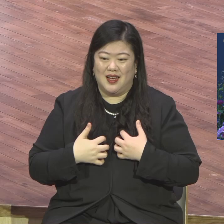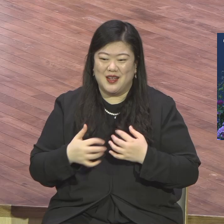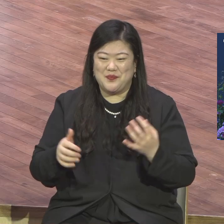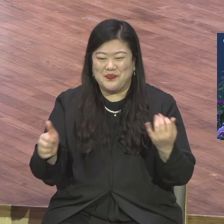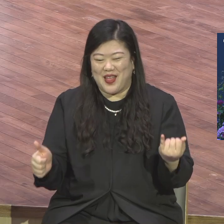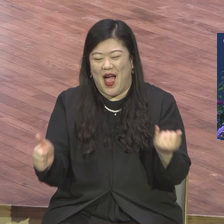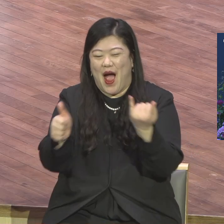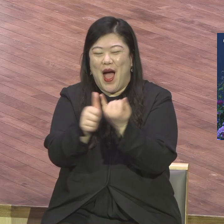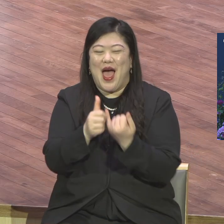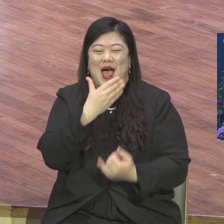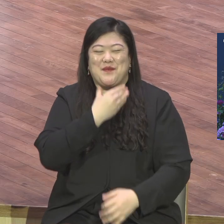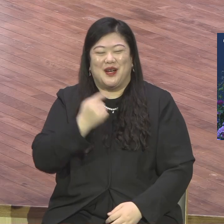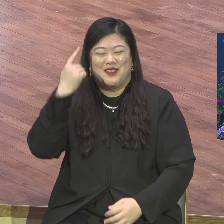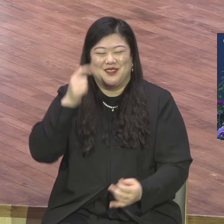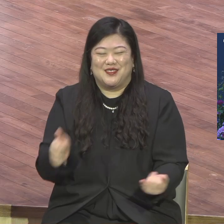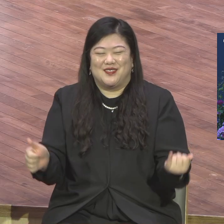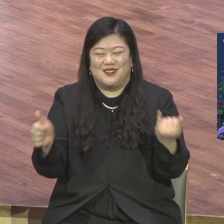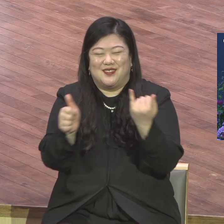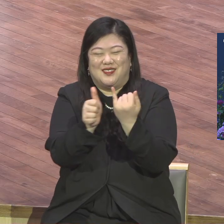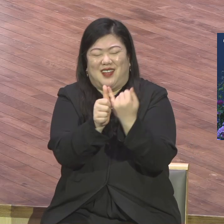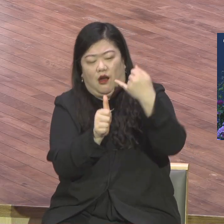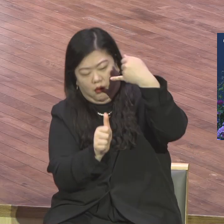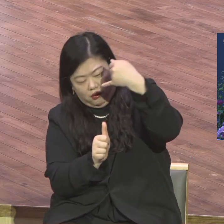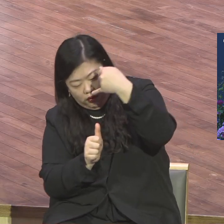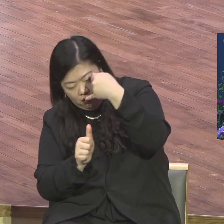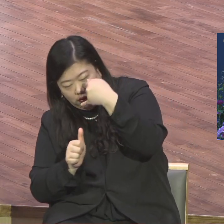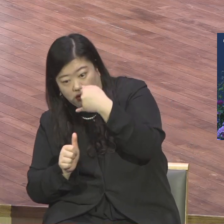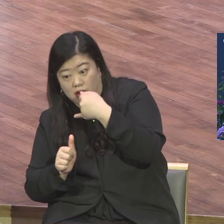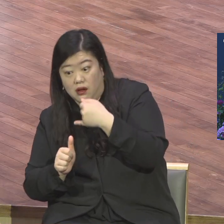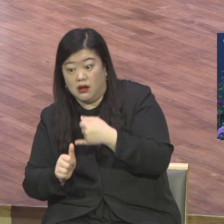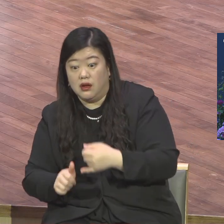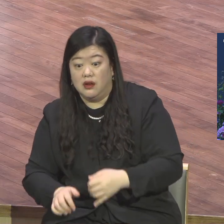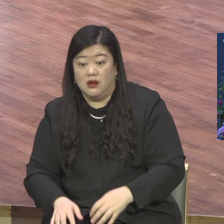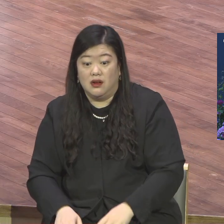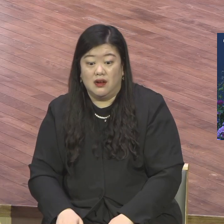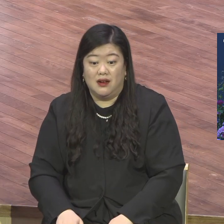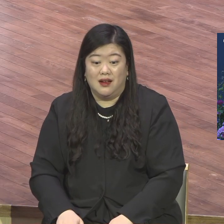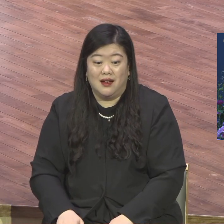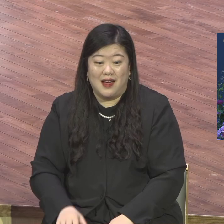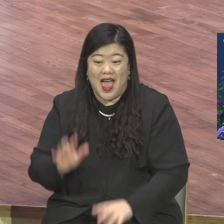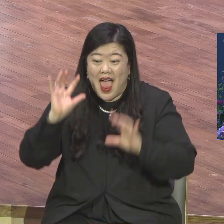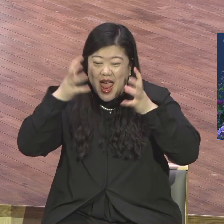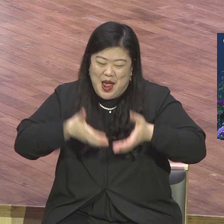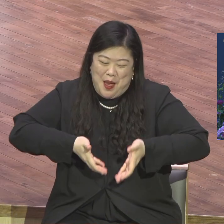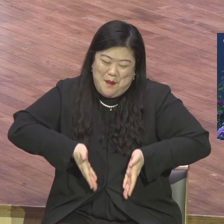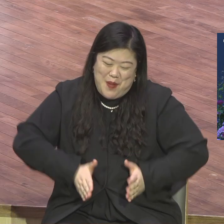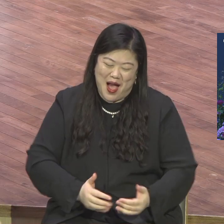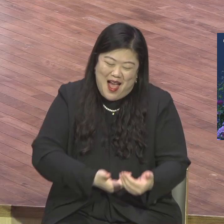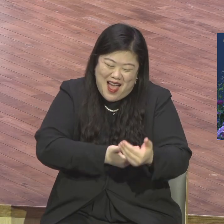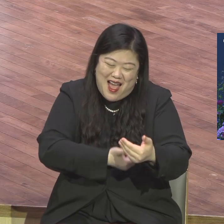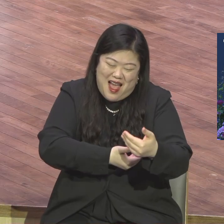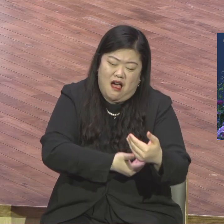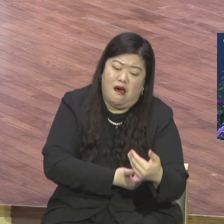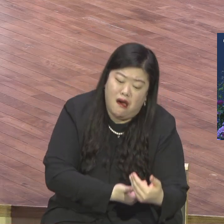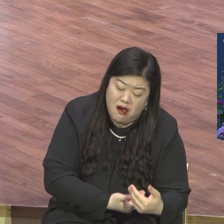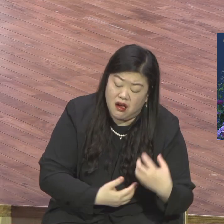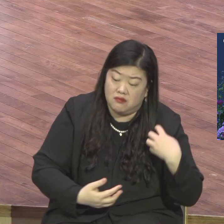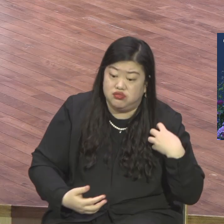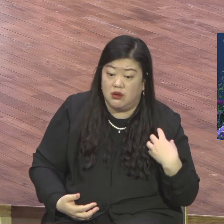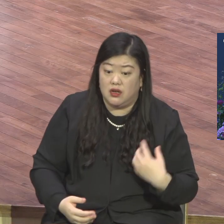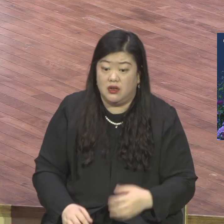자식들은 부모에게 눌려. 모든 학교 가면 선생님들